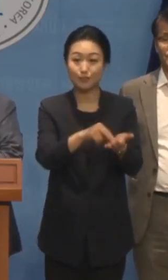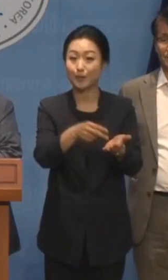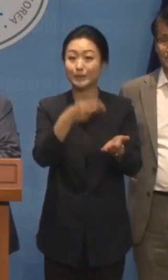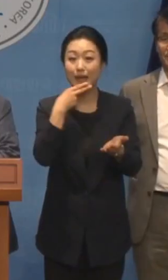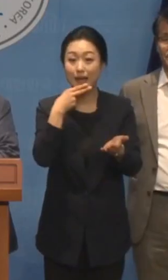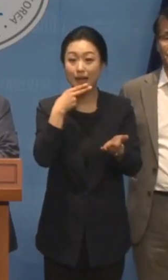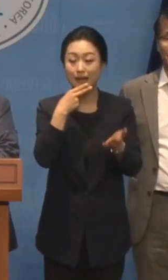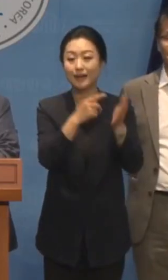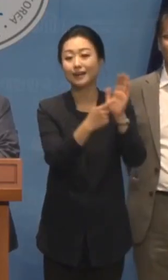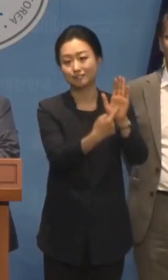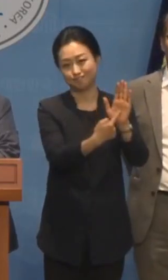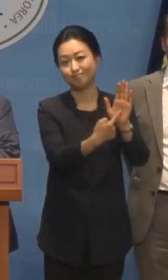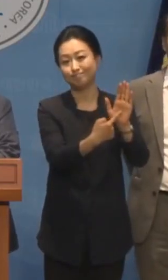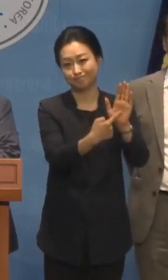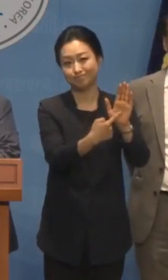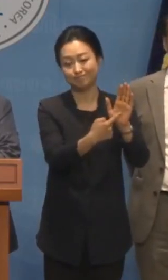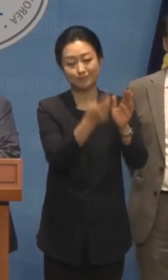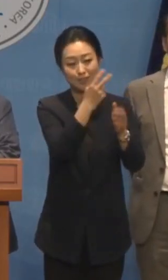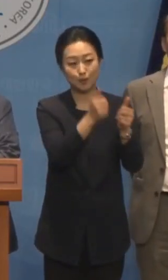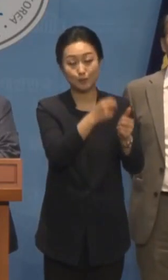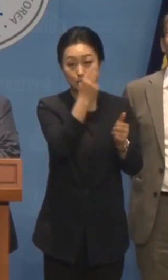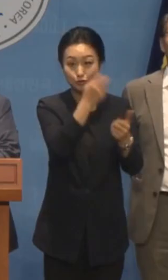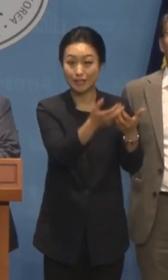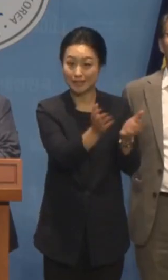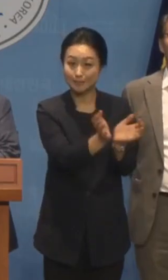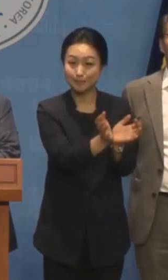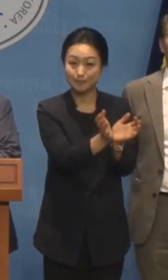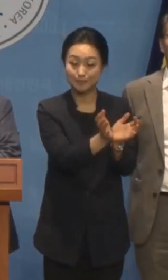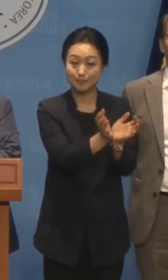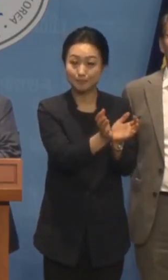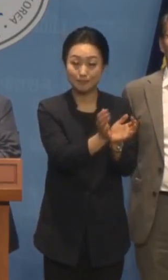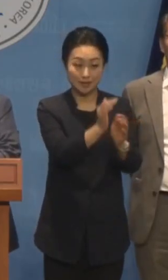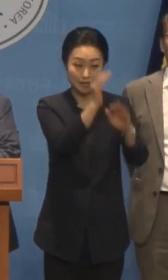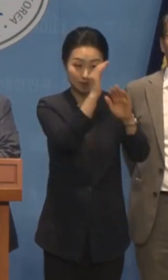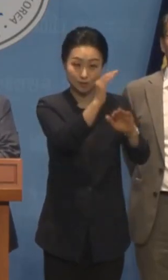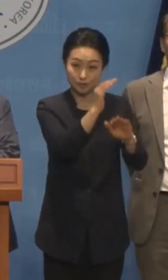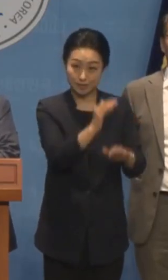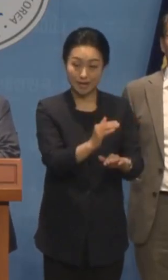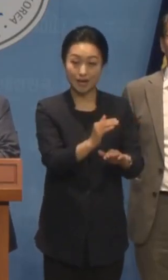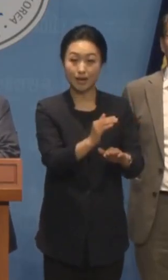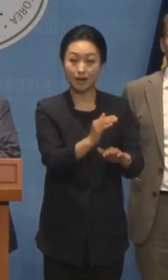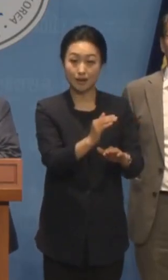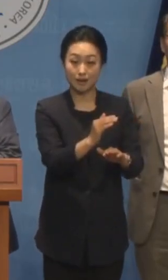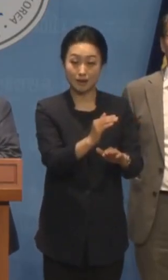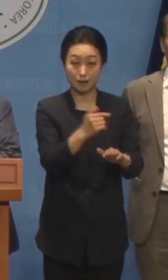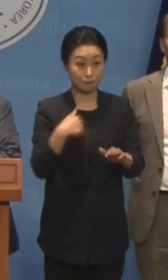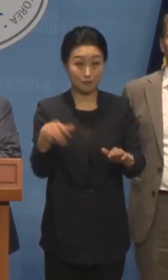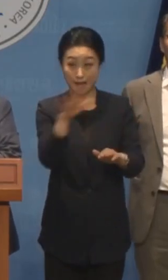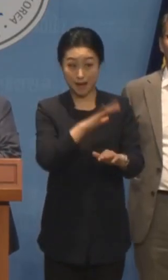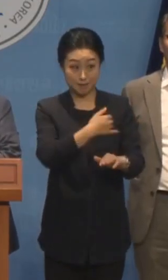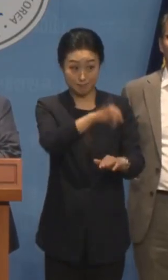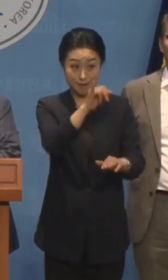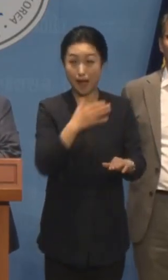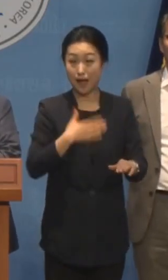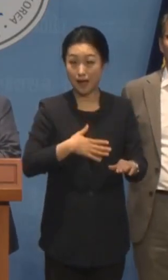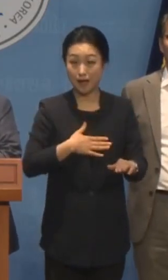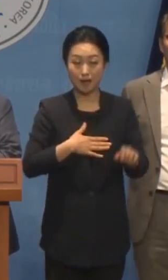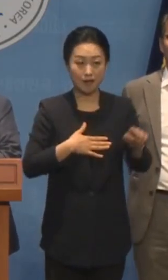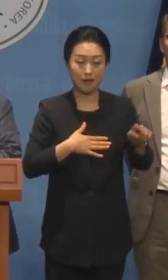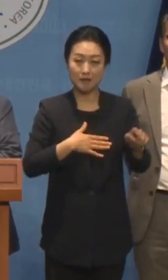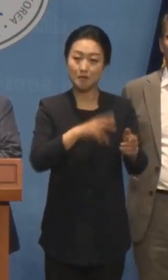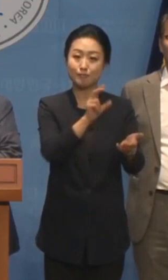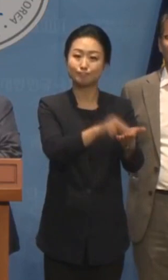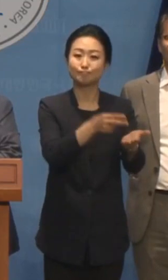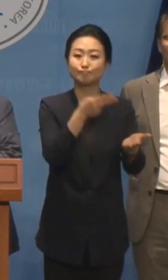없다는 식으로 검찰 수사팀의 내용과 절차에 온갖 하자가 있었다는 걸 우리 국민들 다 알고 있는데 굉장히